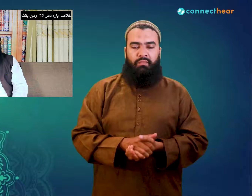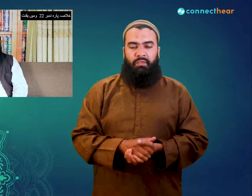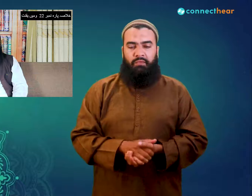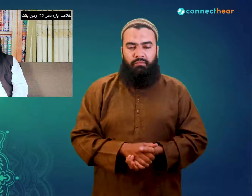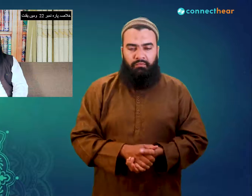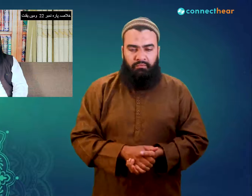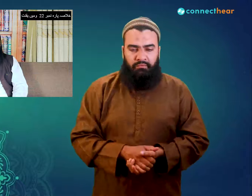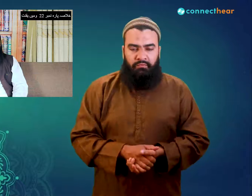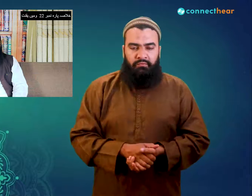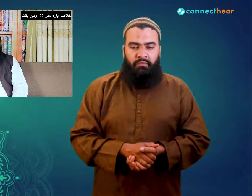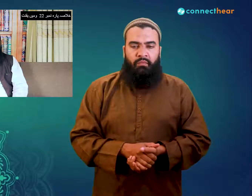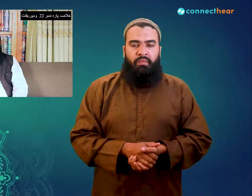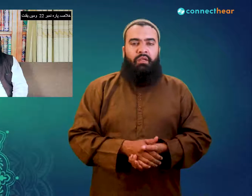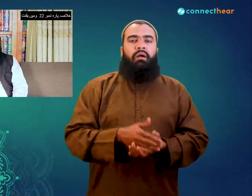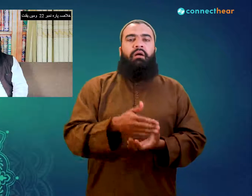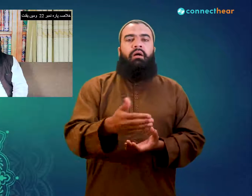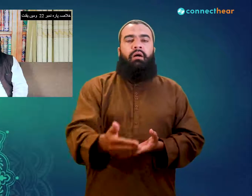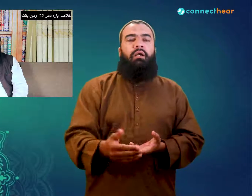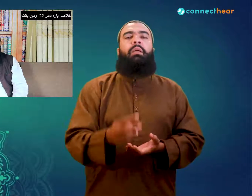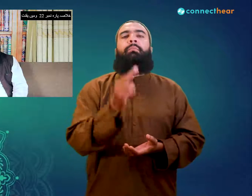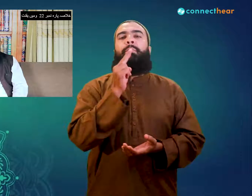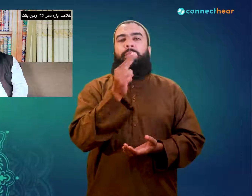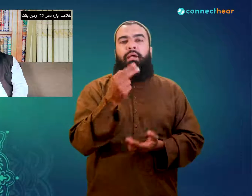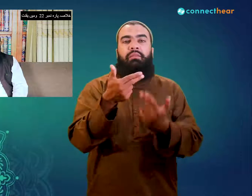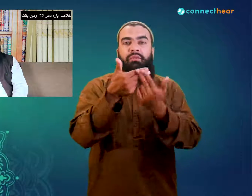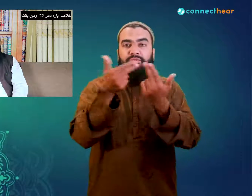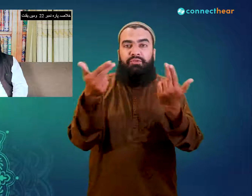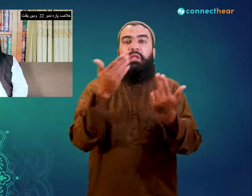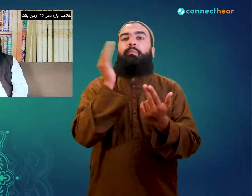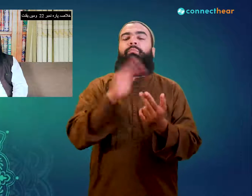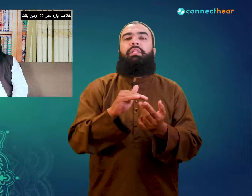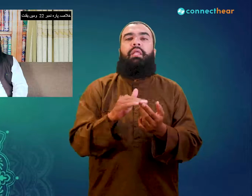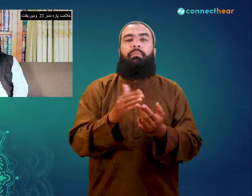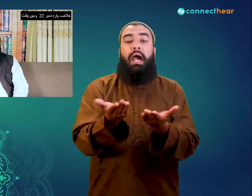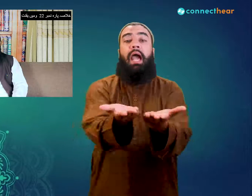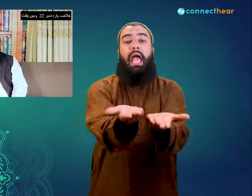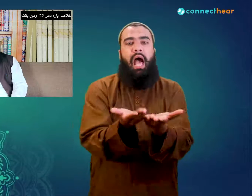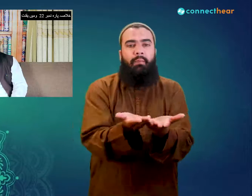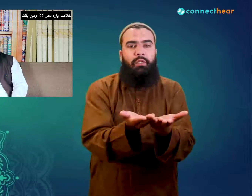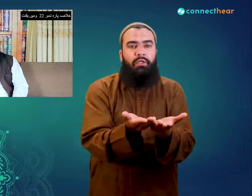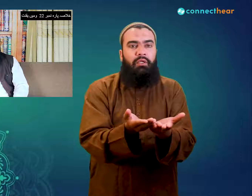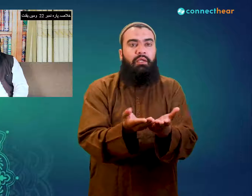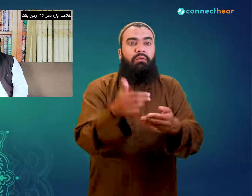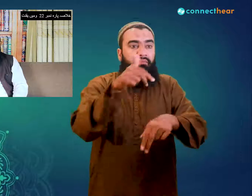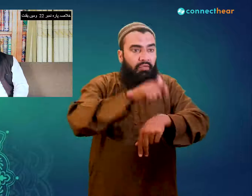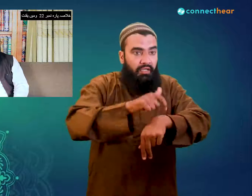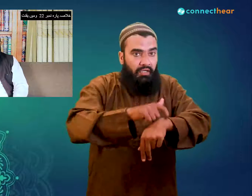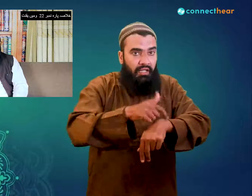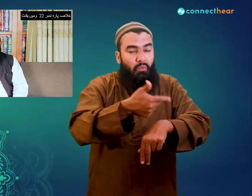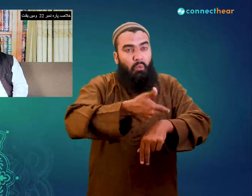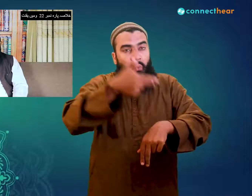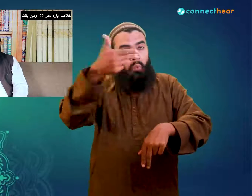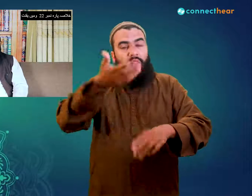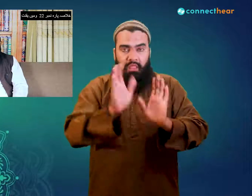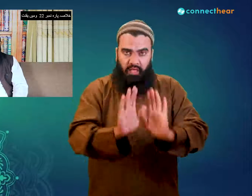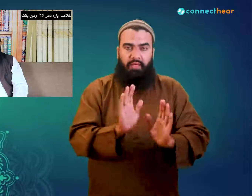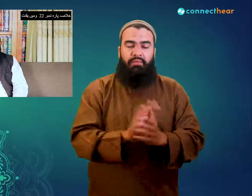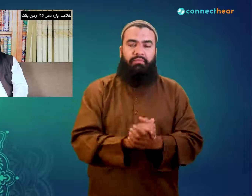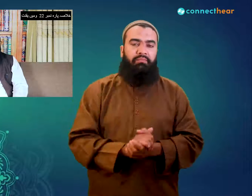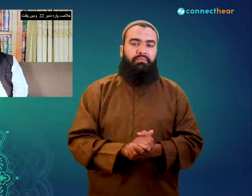کی قدرت کی نشانیاں اور منکرین قیامت اور ان کے عذابات کا ذکر ہے۔ رکوع 8